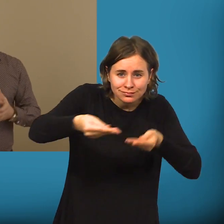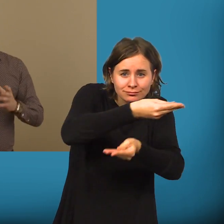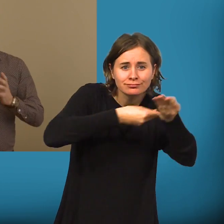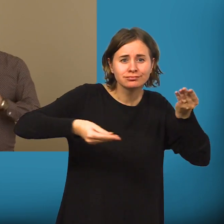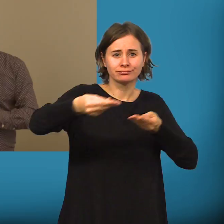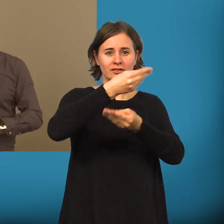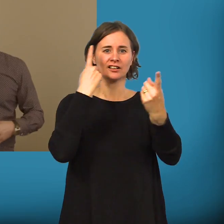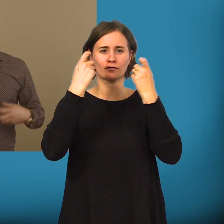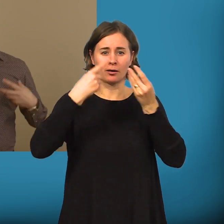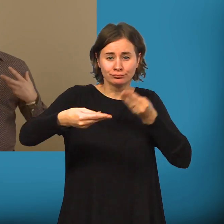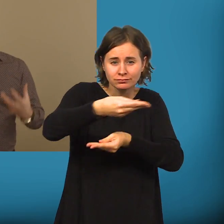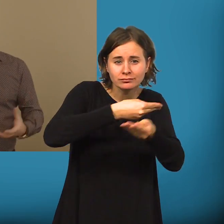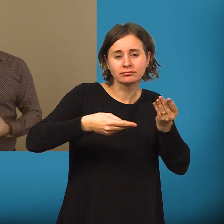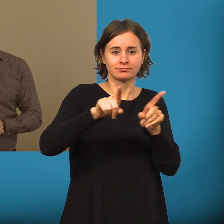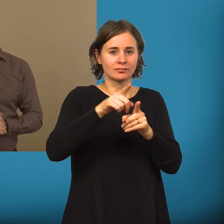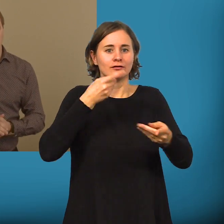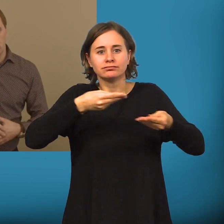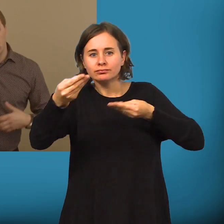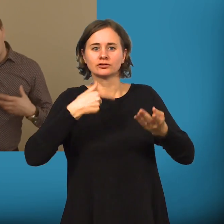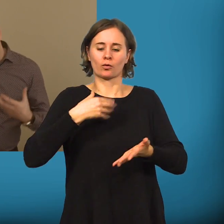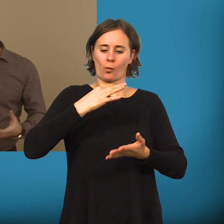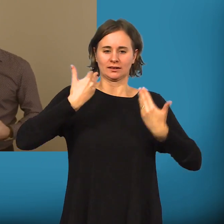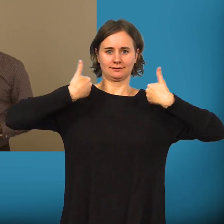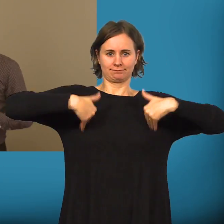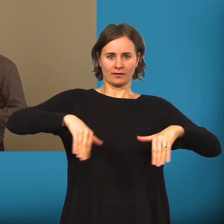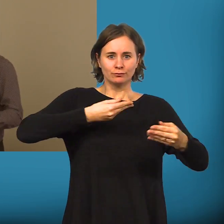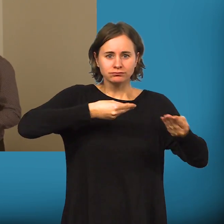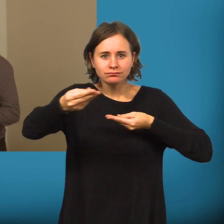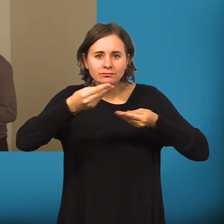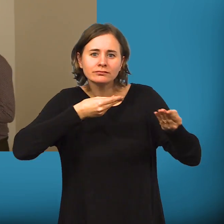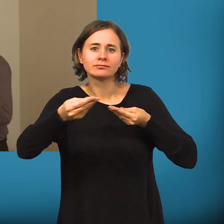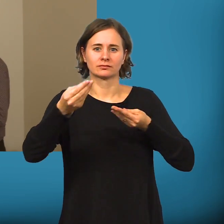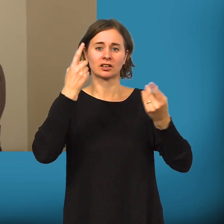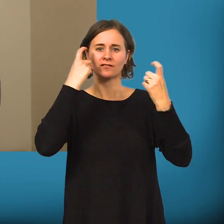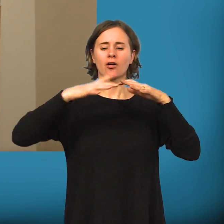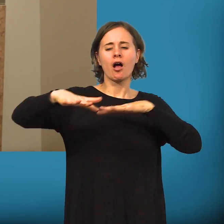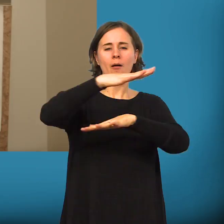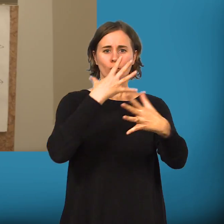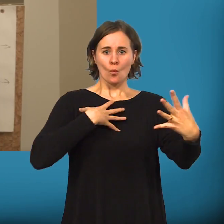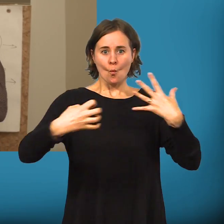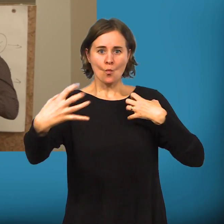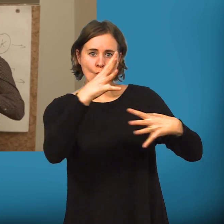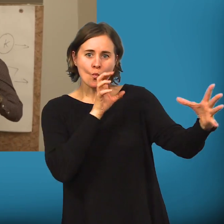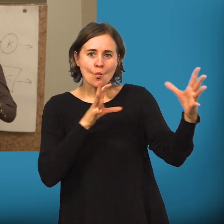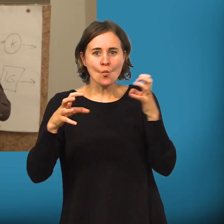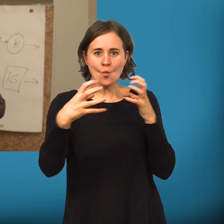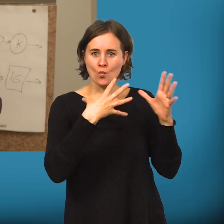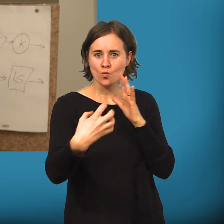nuolat komunikuoja, nuolat socializuojasi, visą laiką dalinasi, pateikinėja informaciją apie save,